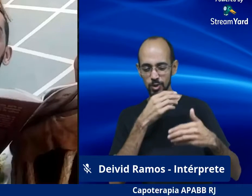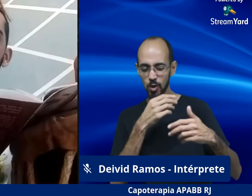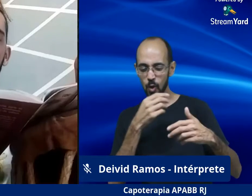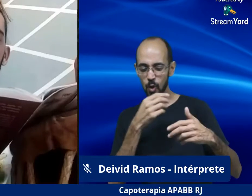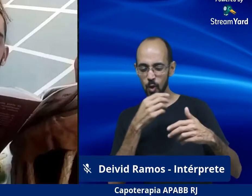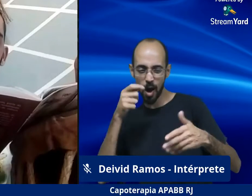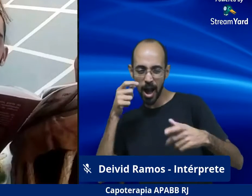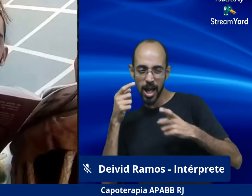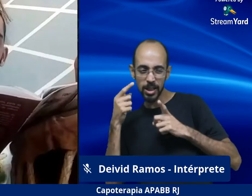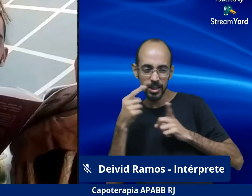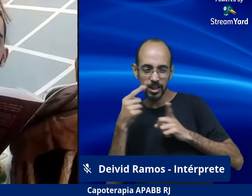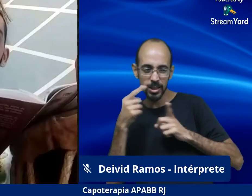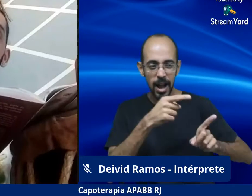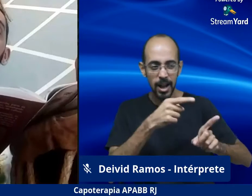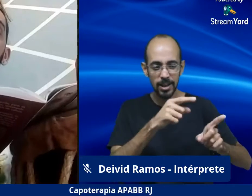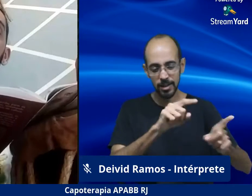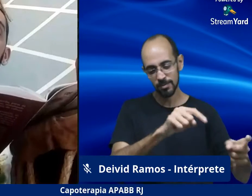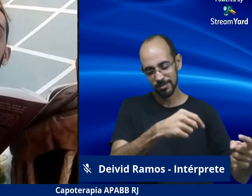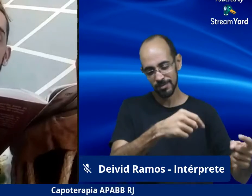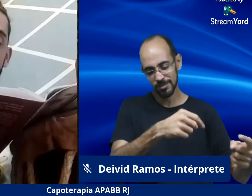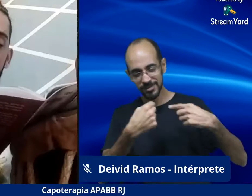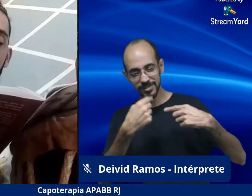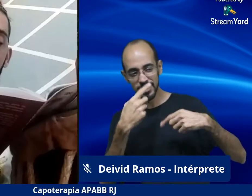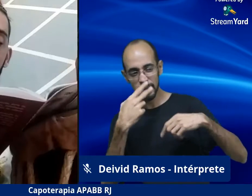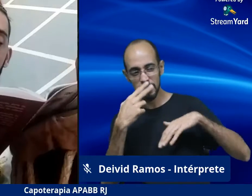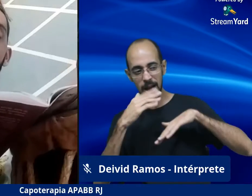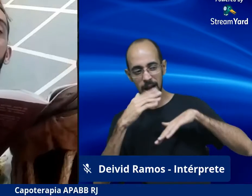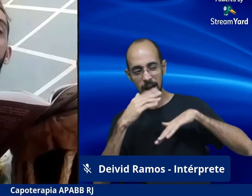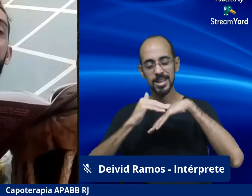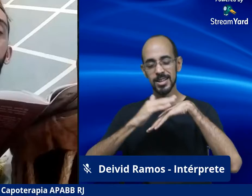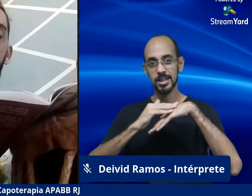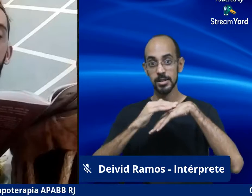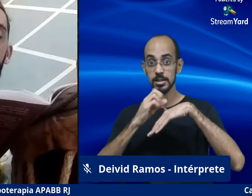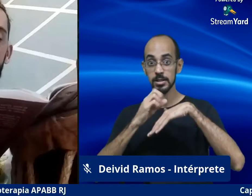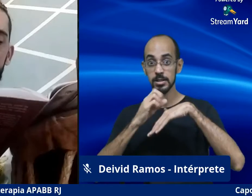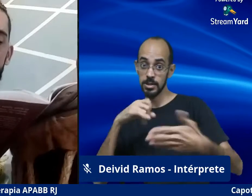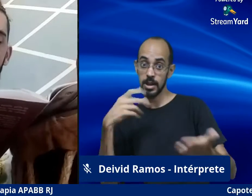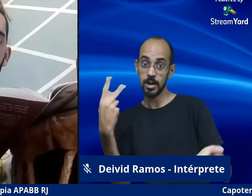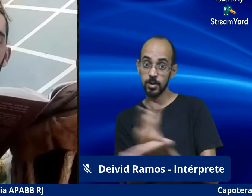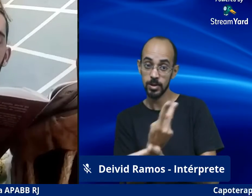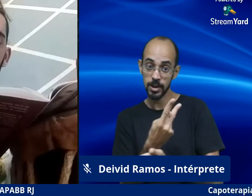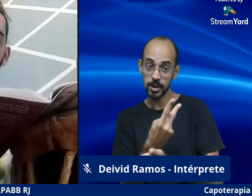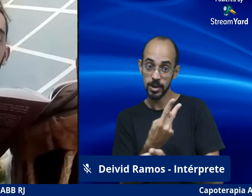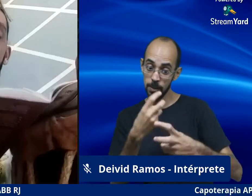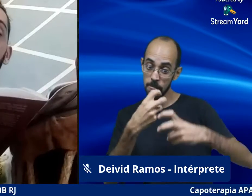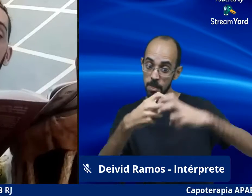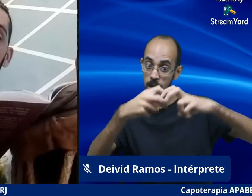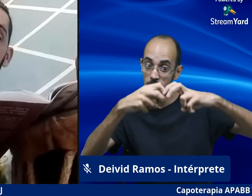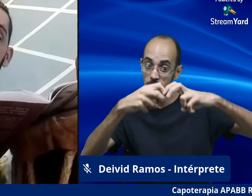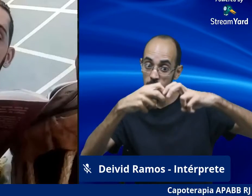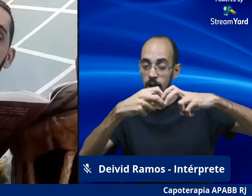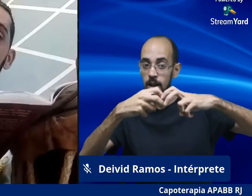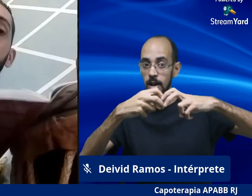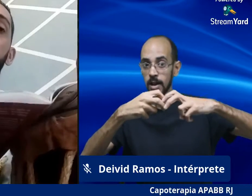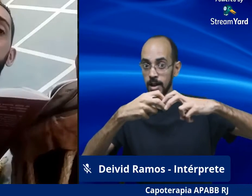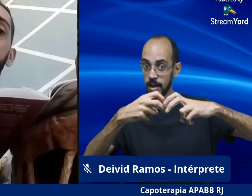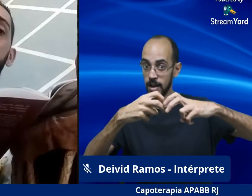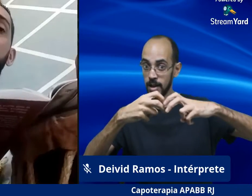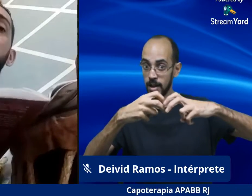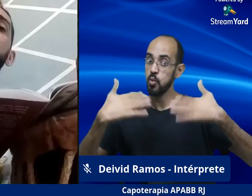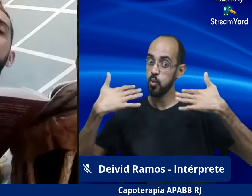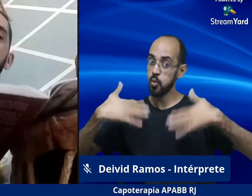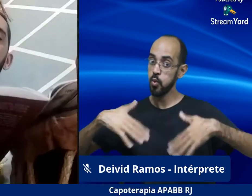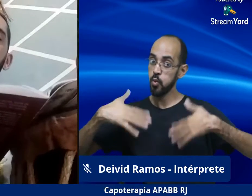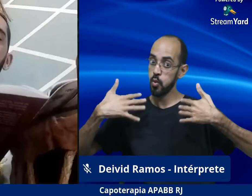quase uma carícia. Se um deles acerta, pernada precisa. O clima esquenta se o